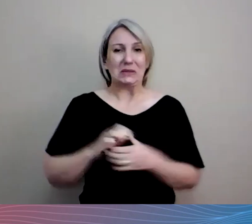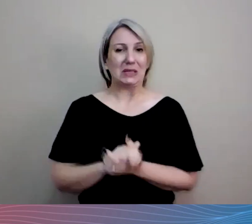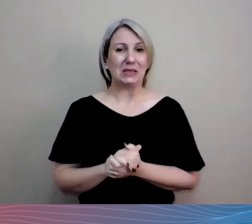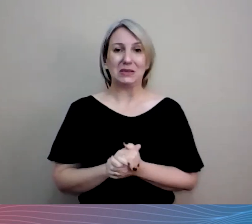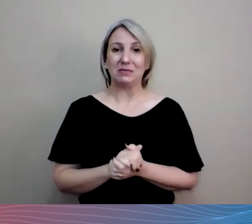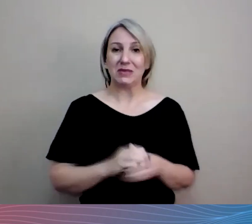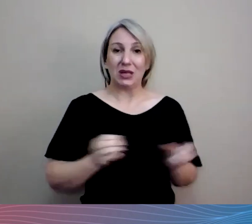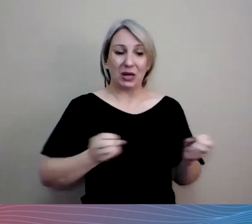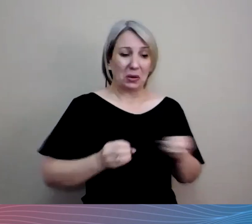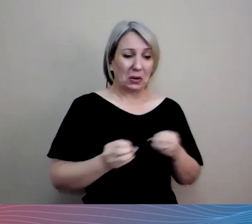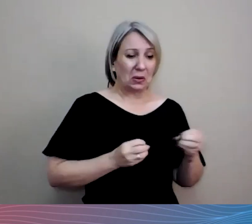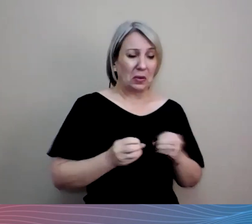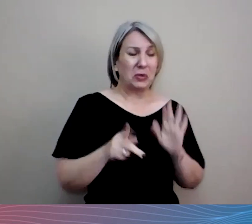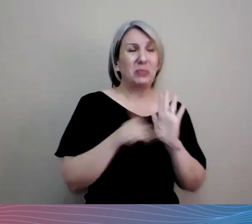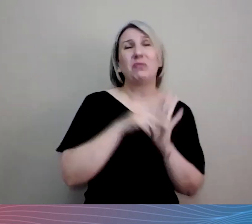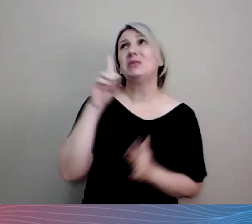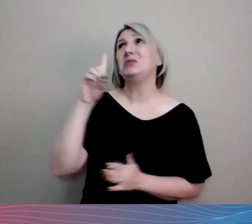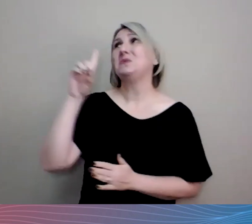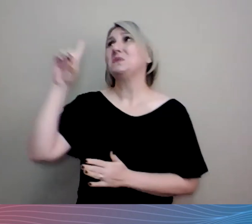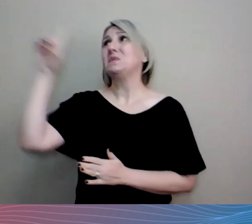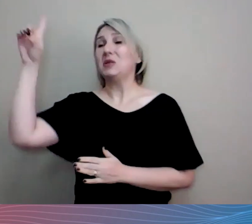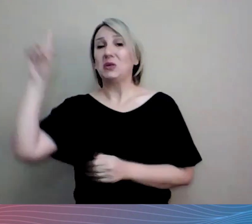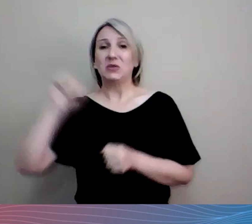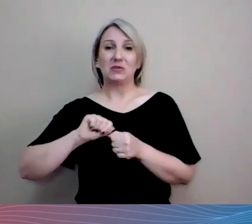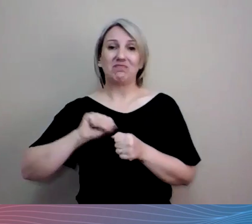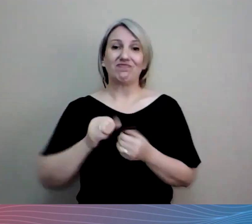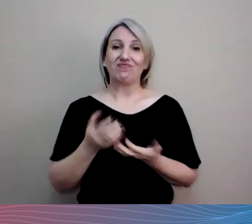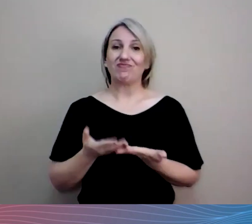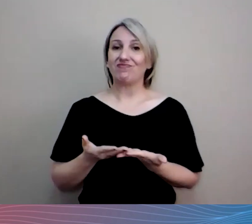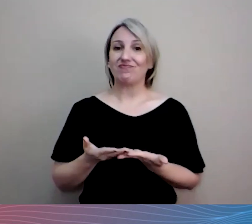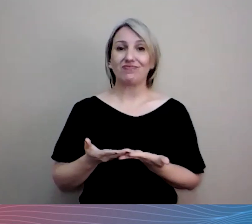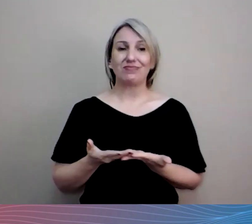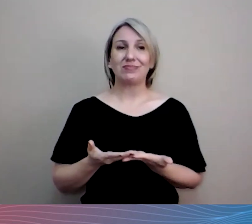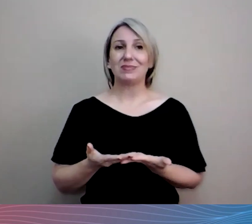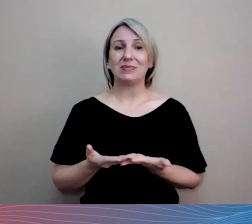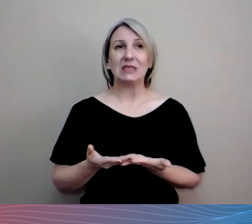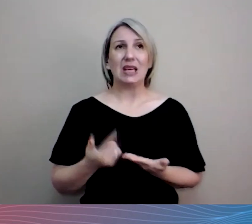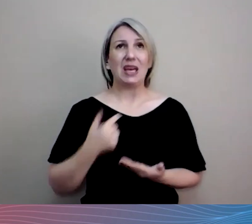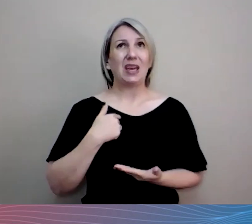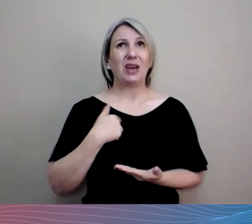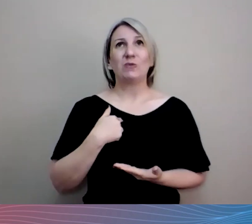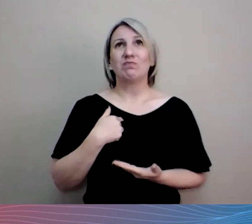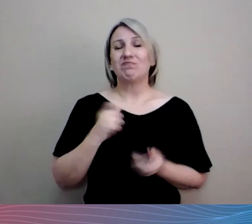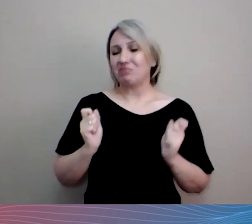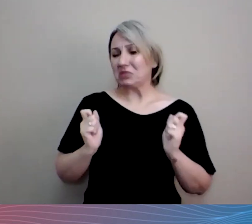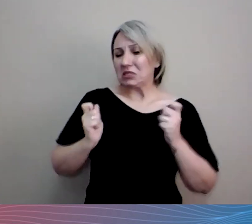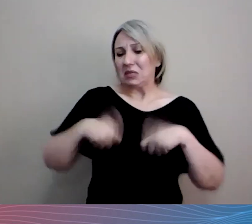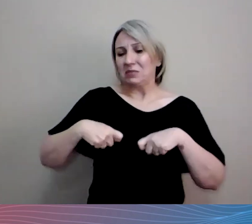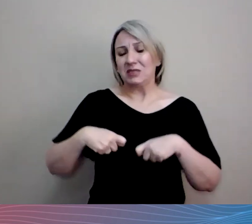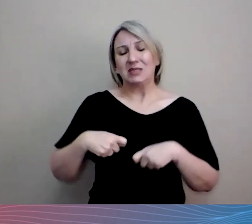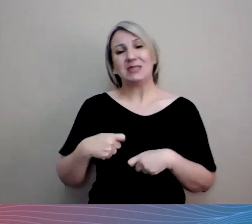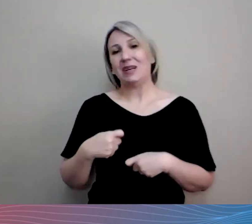de viver para Deus de modo digno do seu chamamento. Você não tem essa capacidade, e também